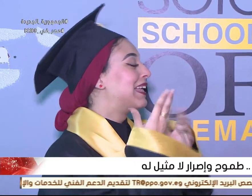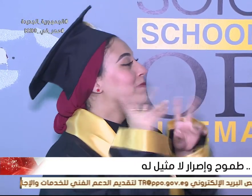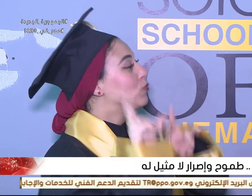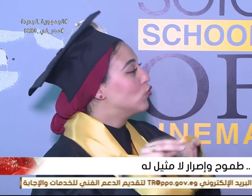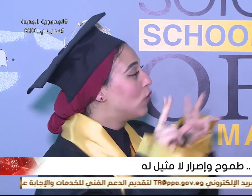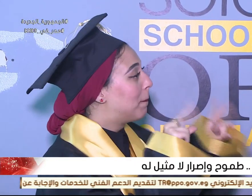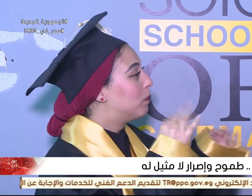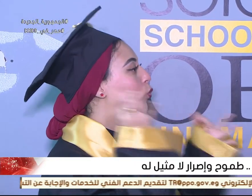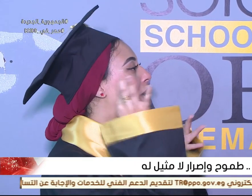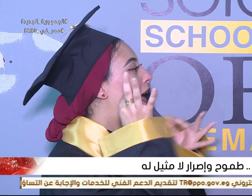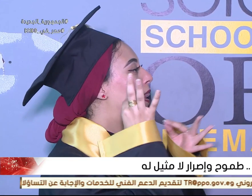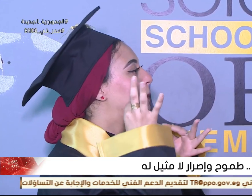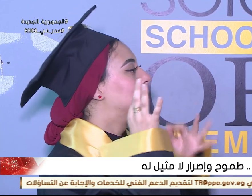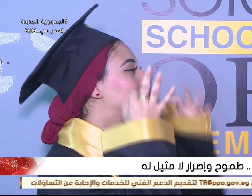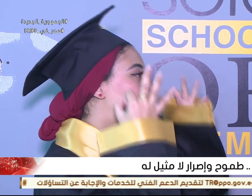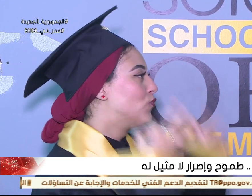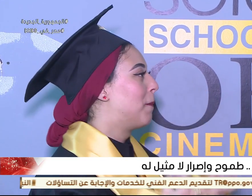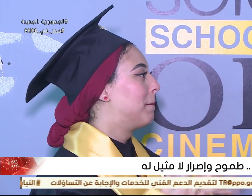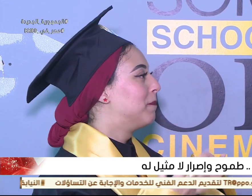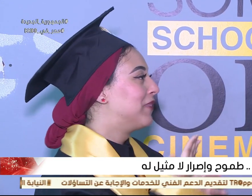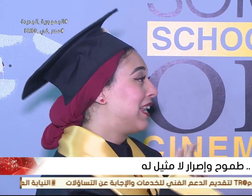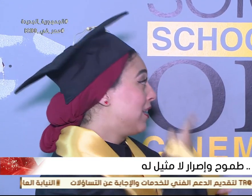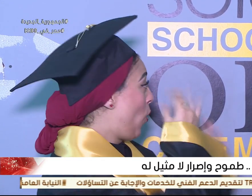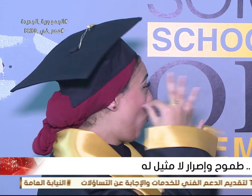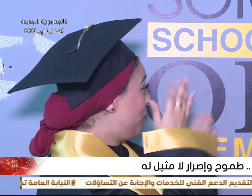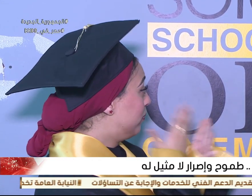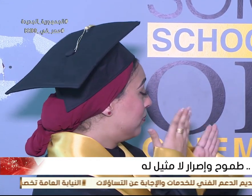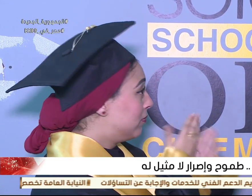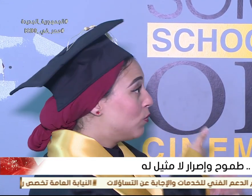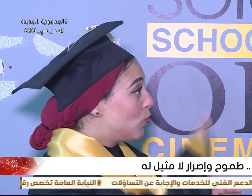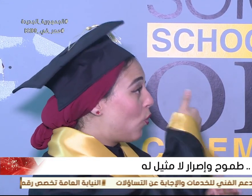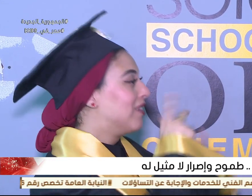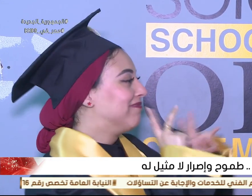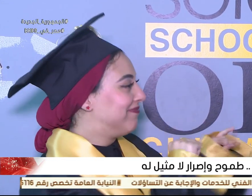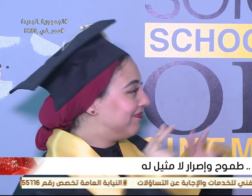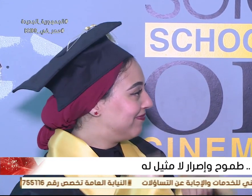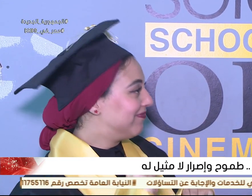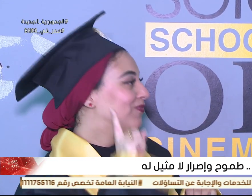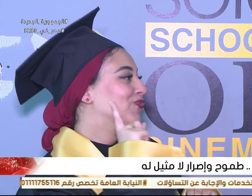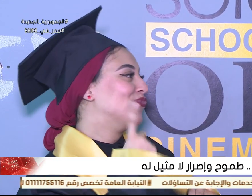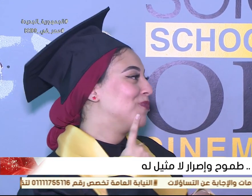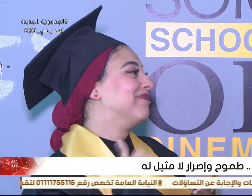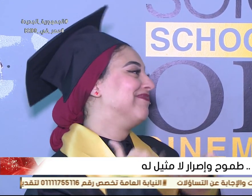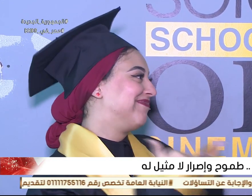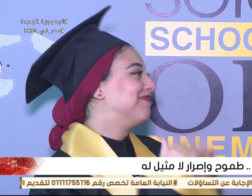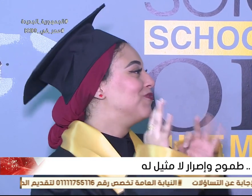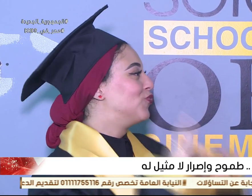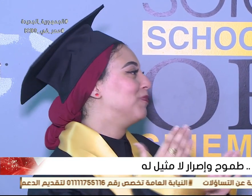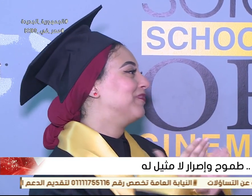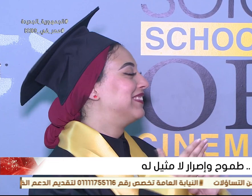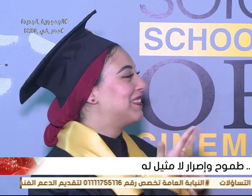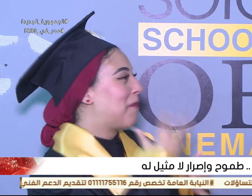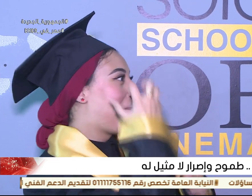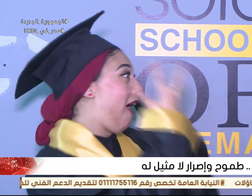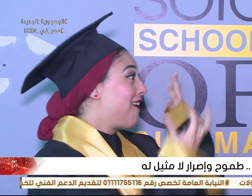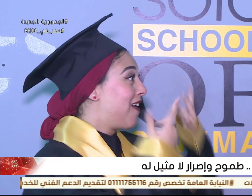كمان نشاط والقوه اللي بصراحه ساعدونا بيها احنا النهارده بجد حاسين سواء بيننا وبين نتكلم ممثلين قاعد بيتكلموا عاديين احنا خلاص بقينا زيهم بالظبط